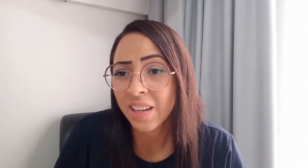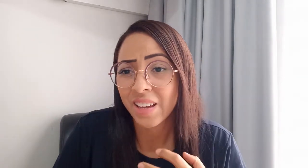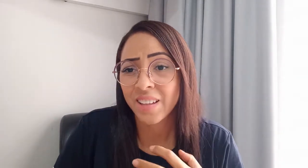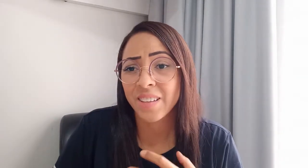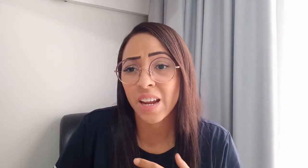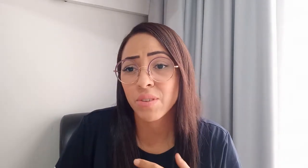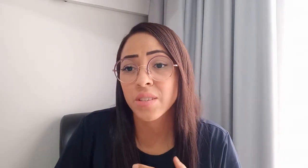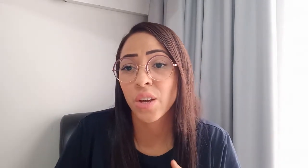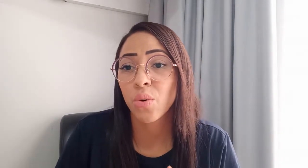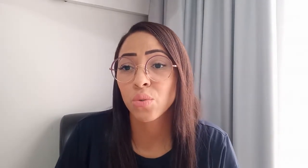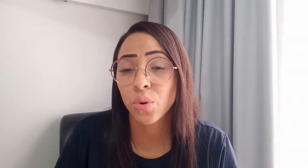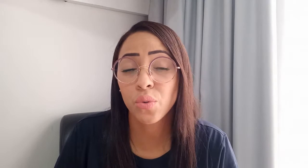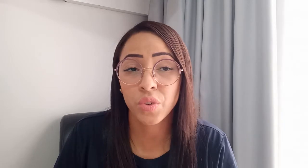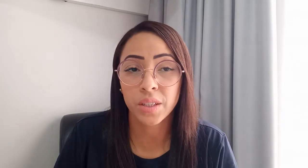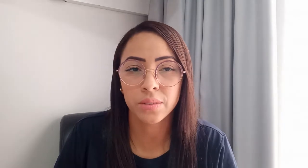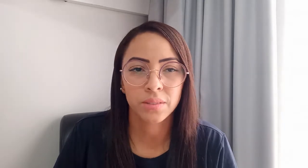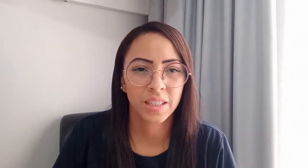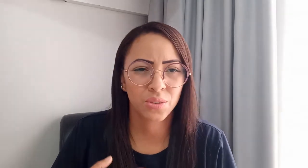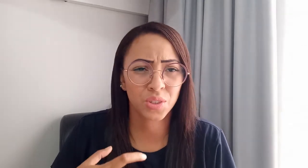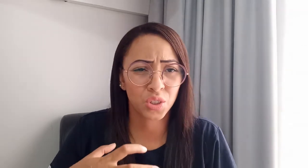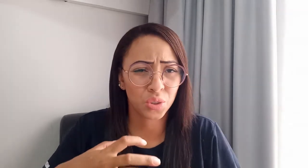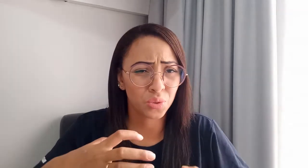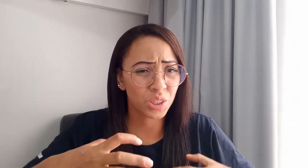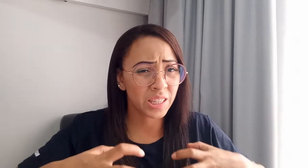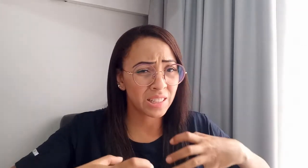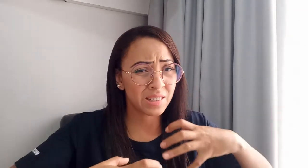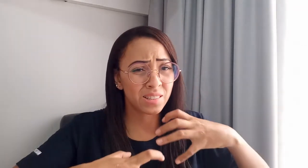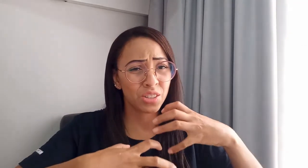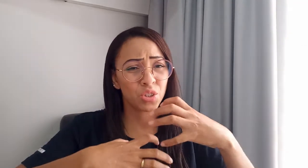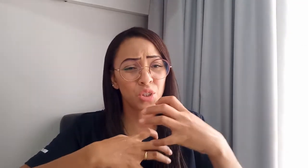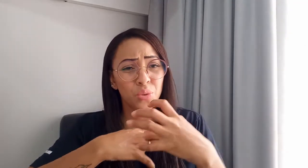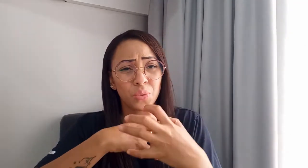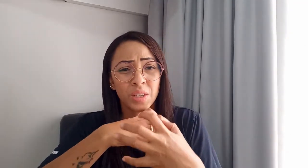Em trevas se encontrou o filho. É no sentido de que ele se sentiu